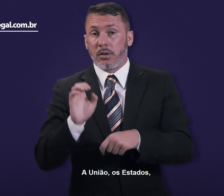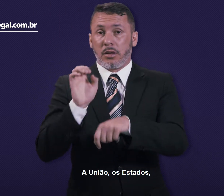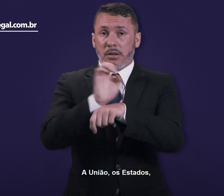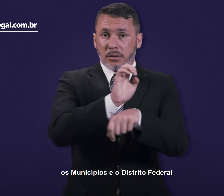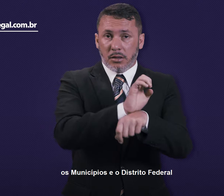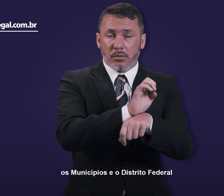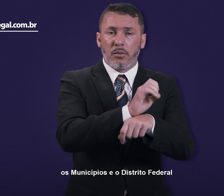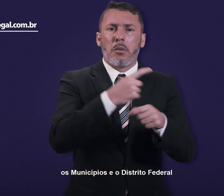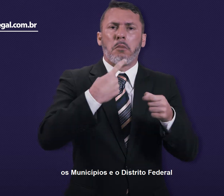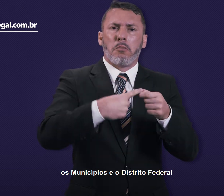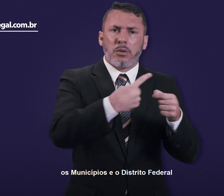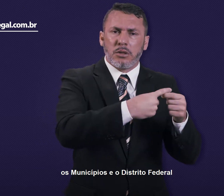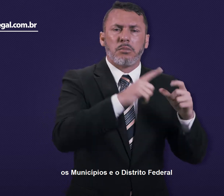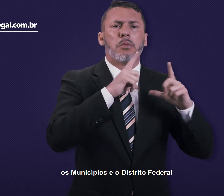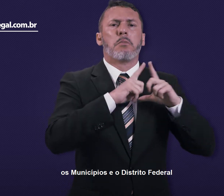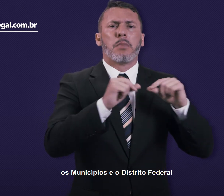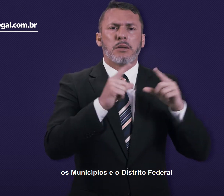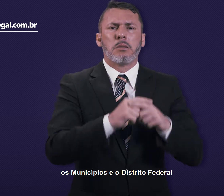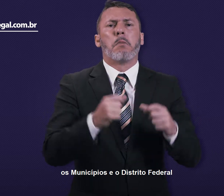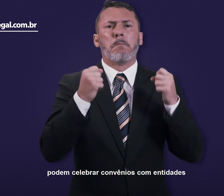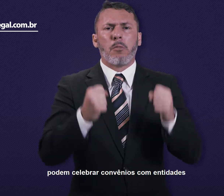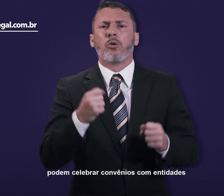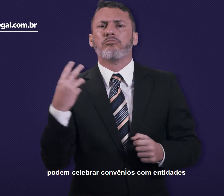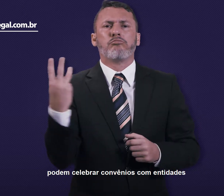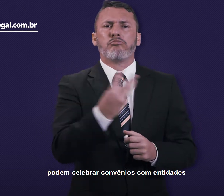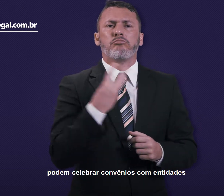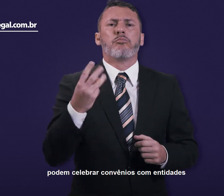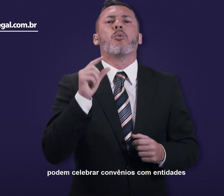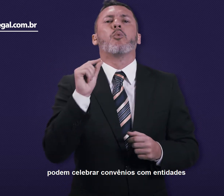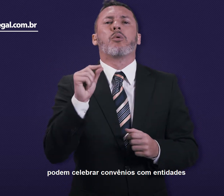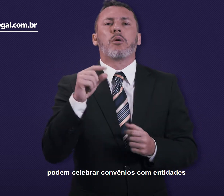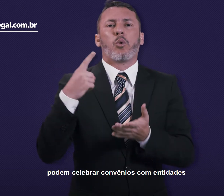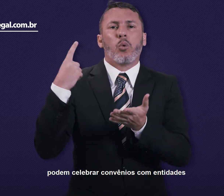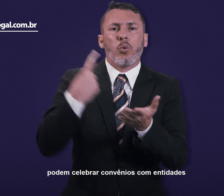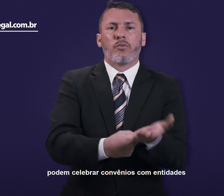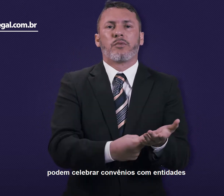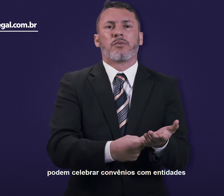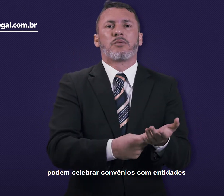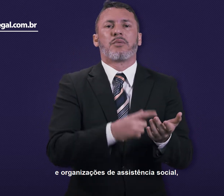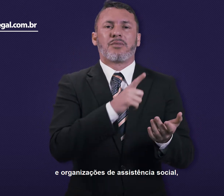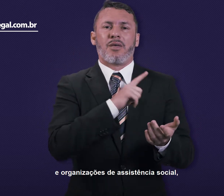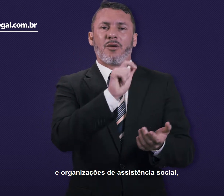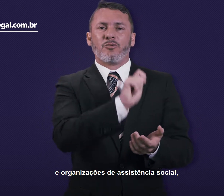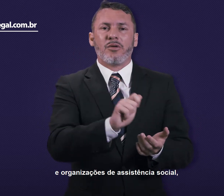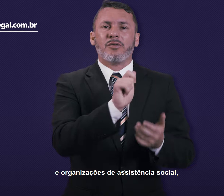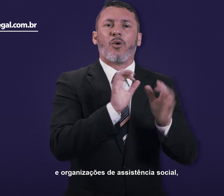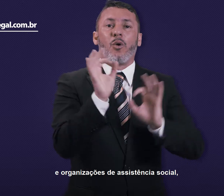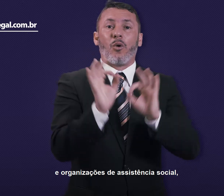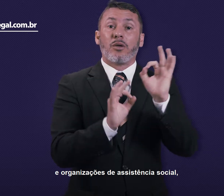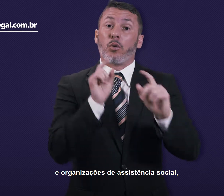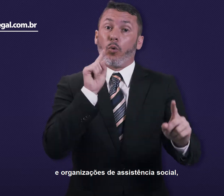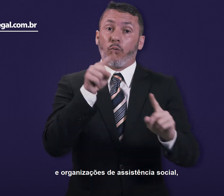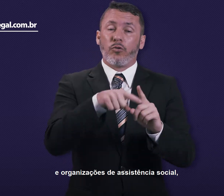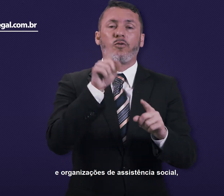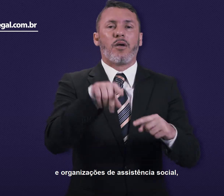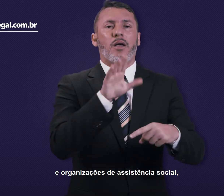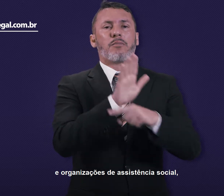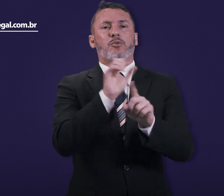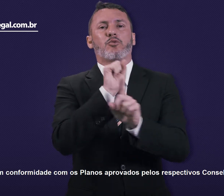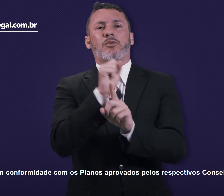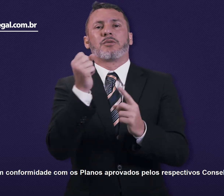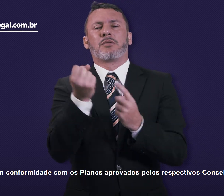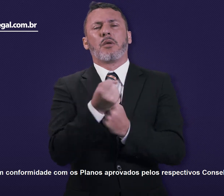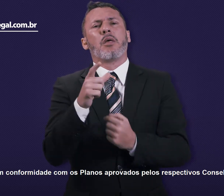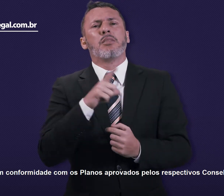os Estados, os municípios e o Distrito Federal podem celebrar convênios com entidades e organizações de assistência